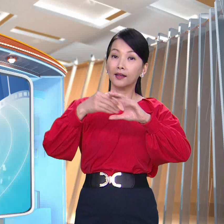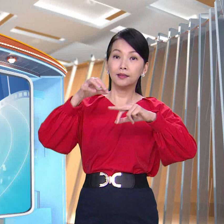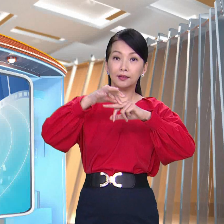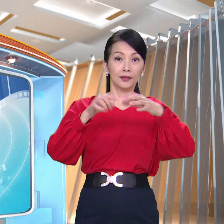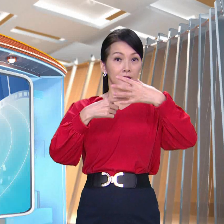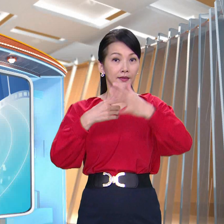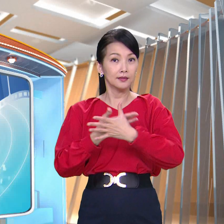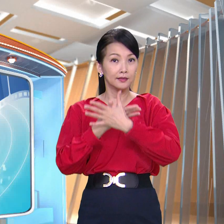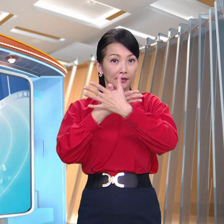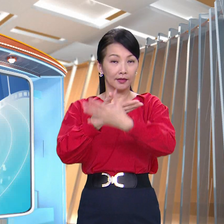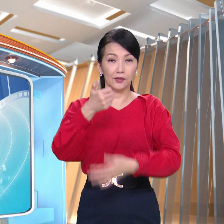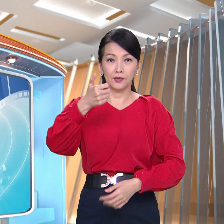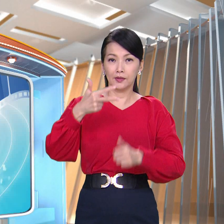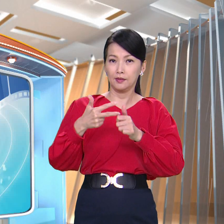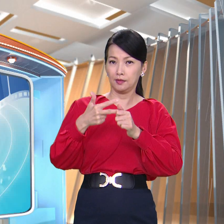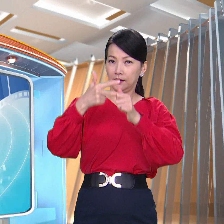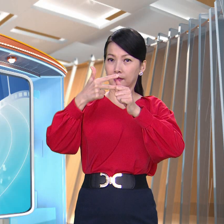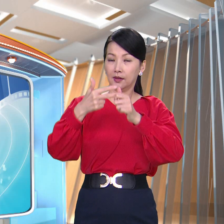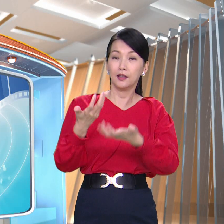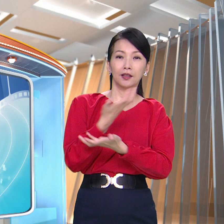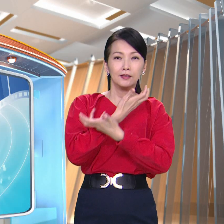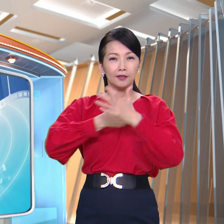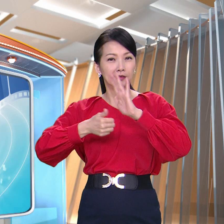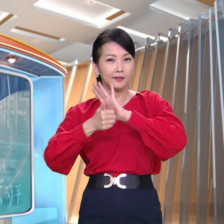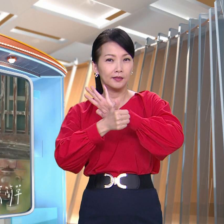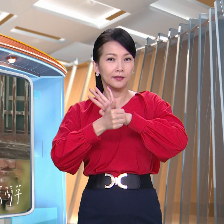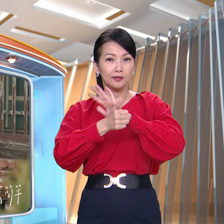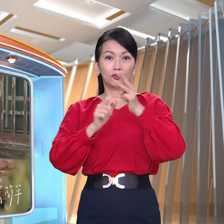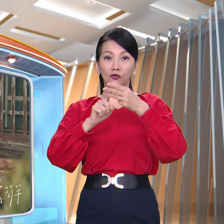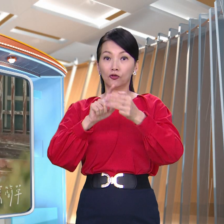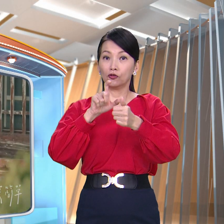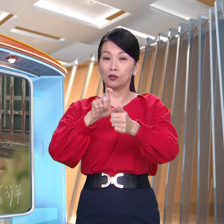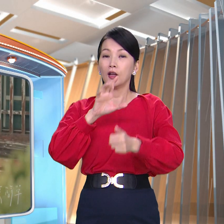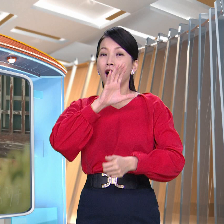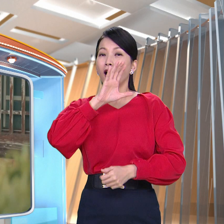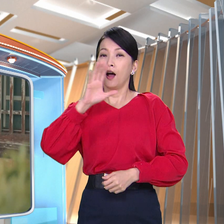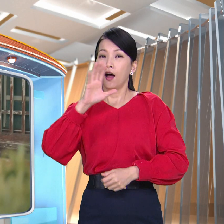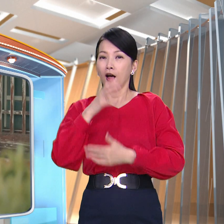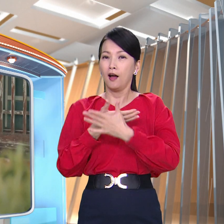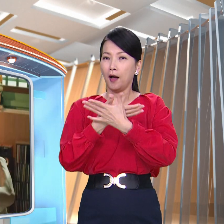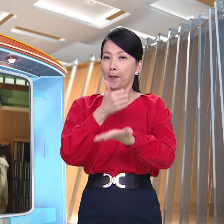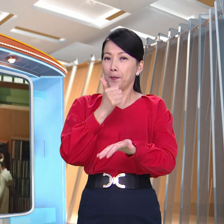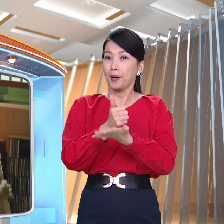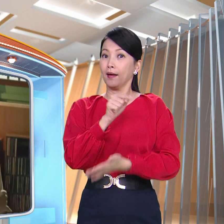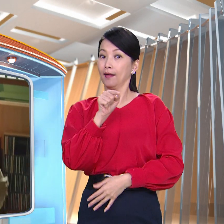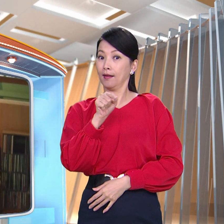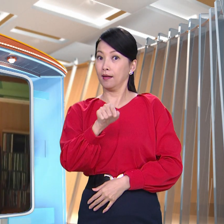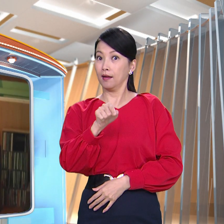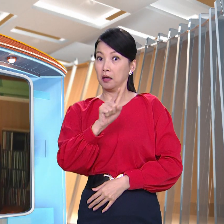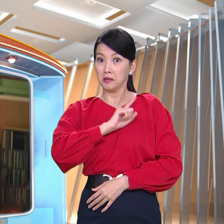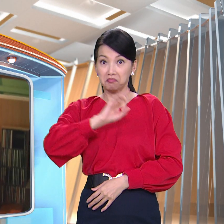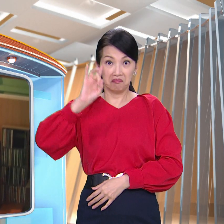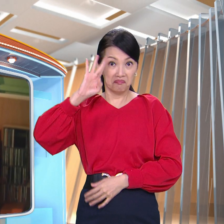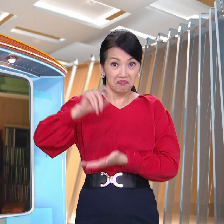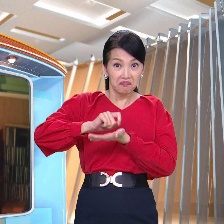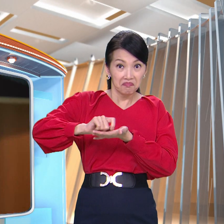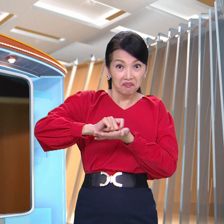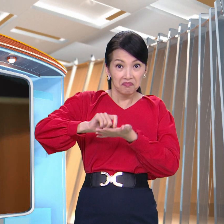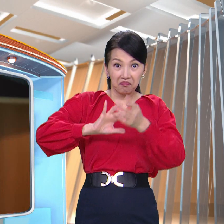第57届电视金钟奖戏剧类主题歌曲奖项，因为先前得奖的作